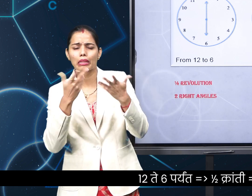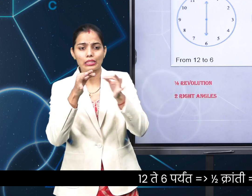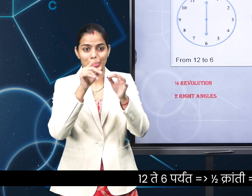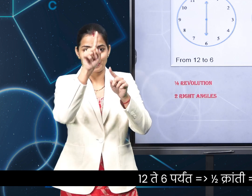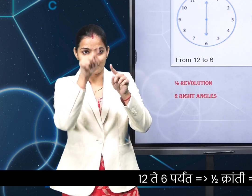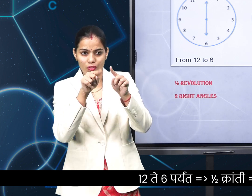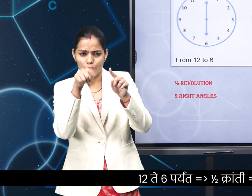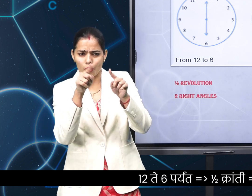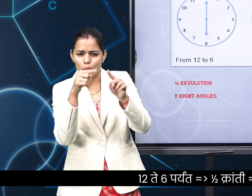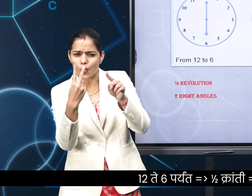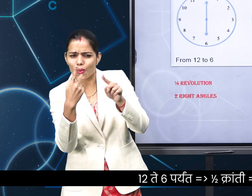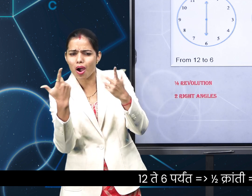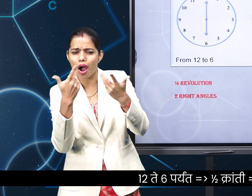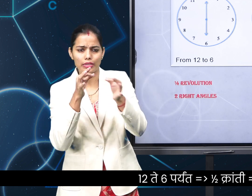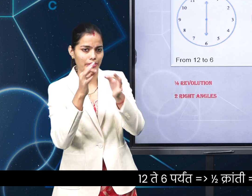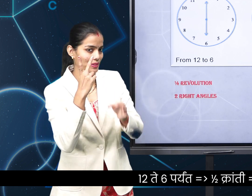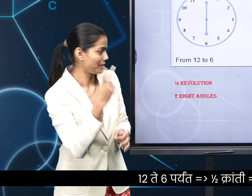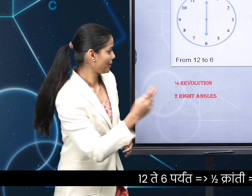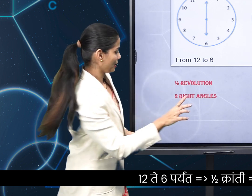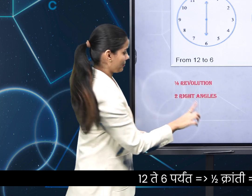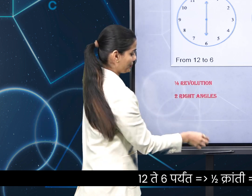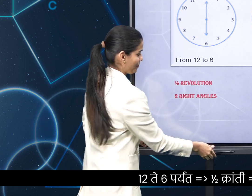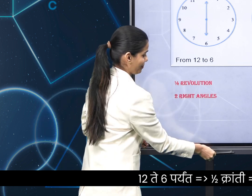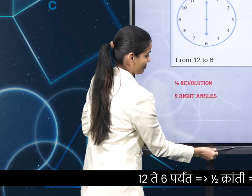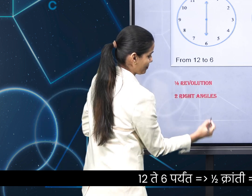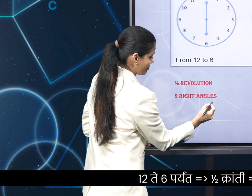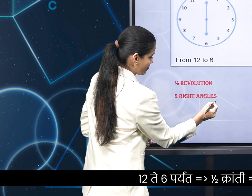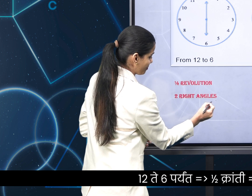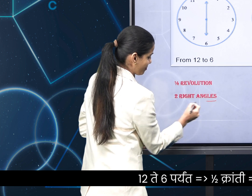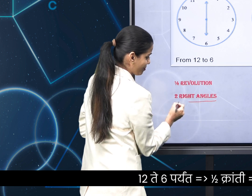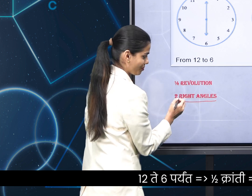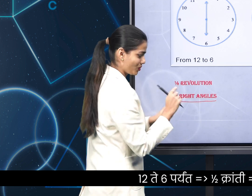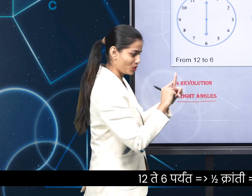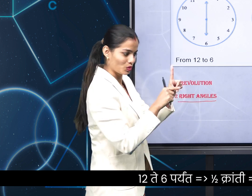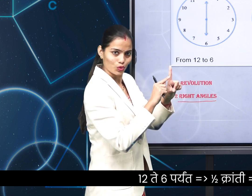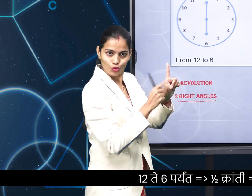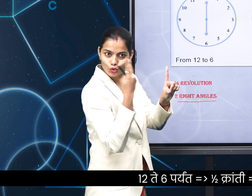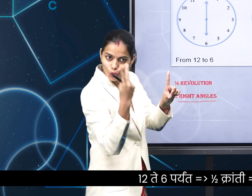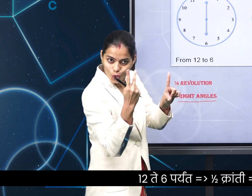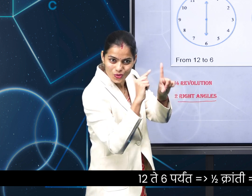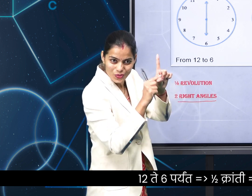बरोबर मोठा आहे 1/2 क्रांती बरोबर 2 काटकोन.